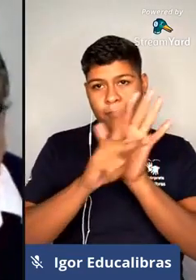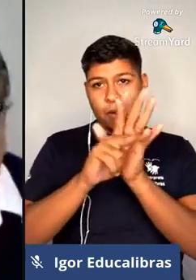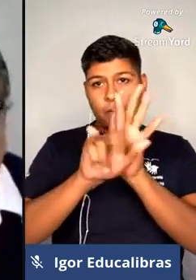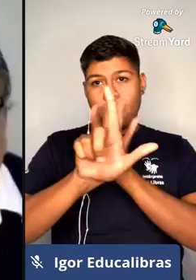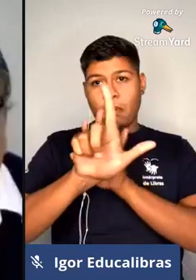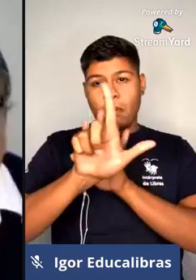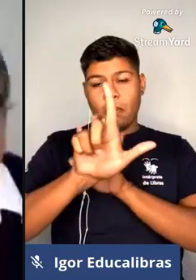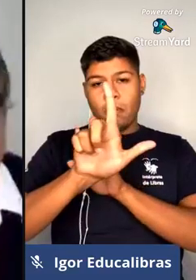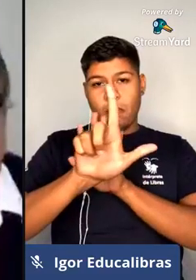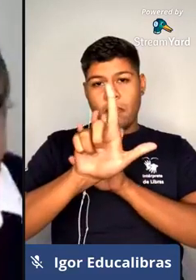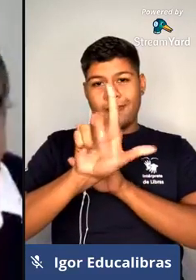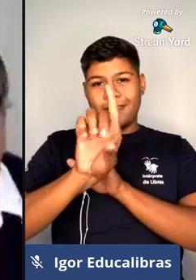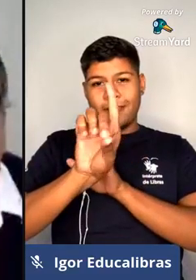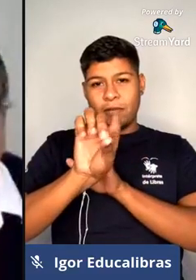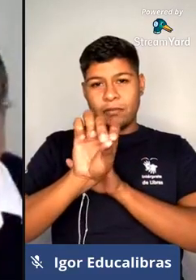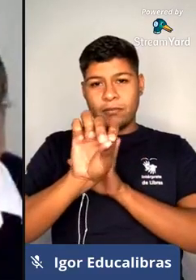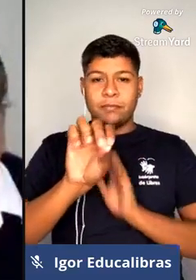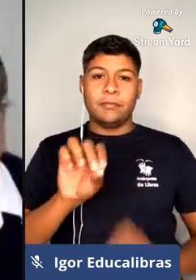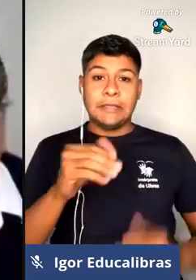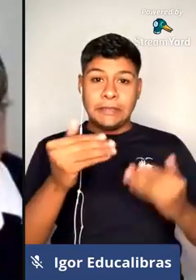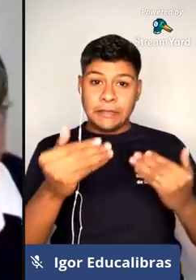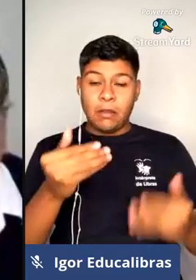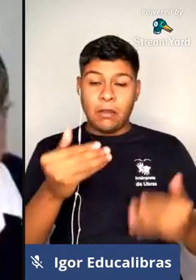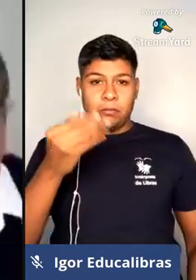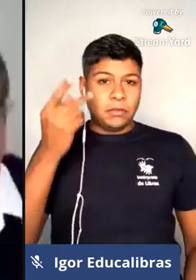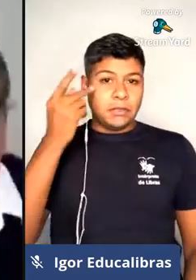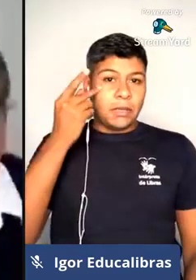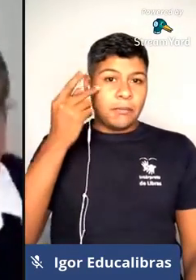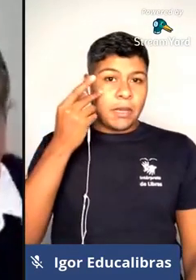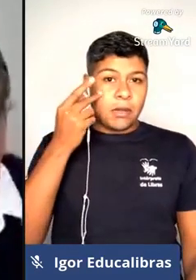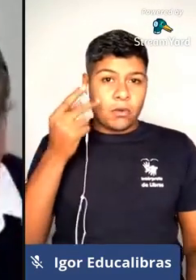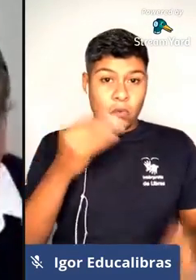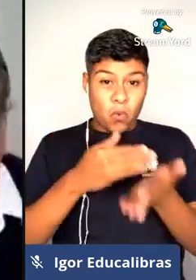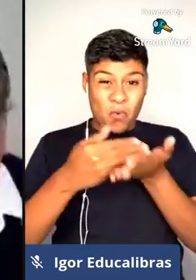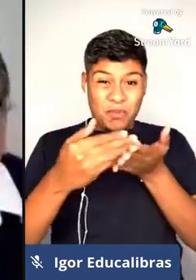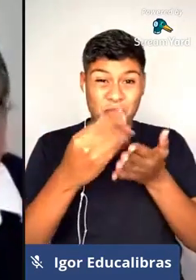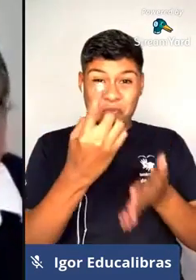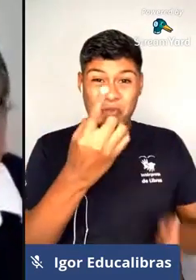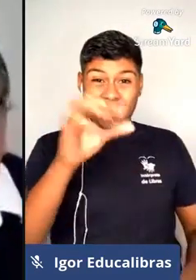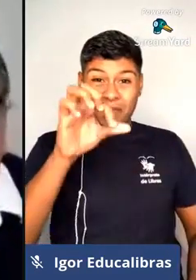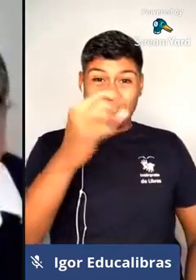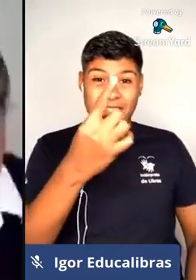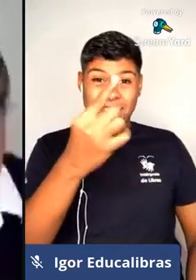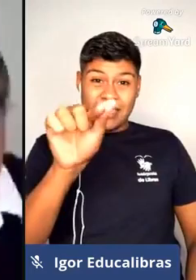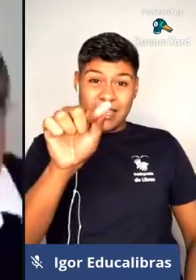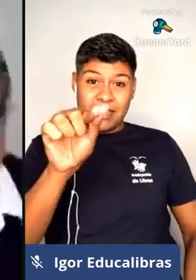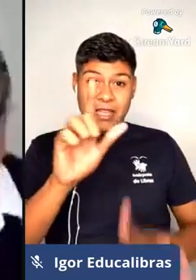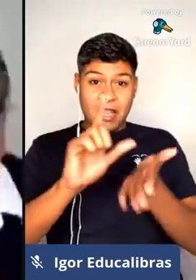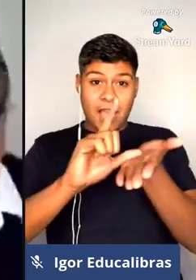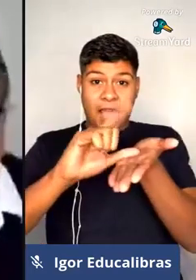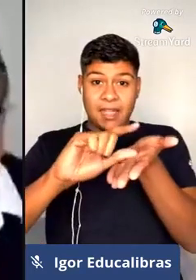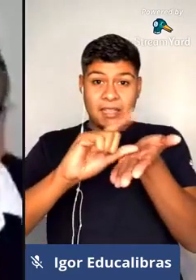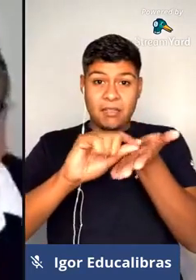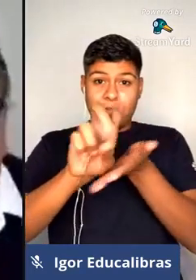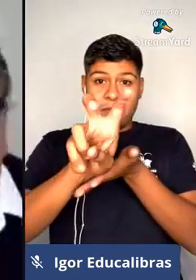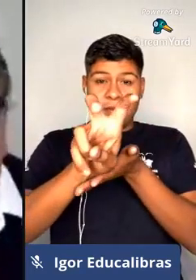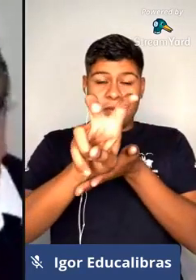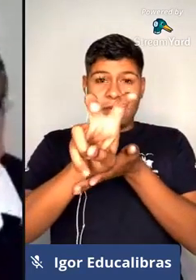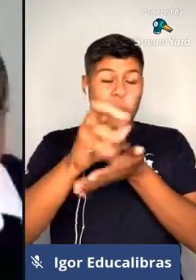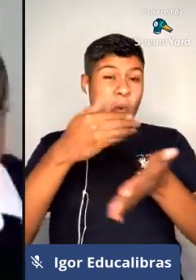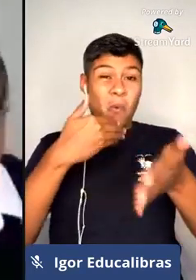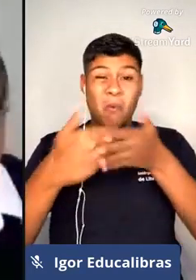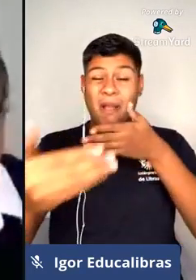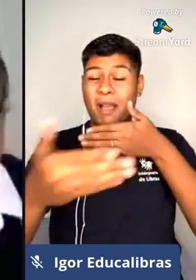felizmente, o município de São Paulo, desde 1917, no artigo 5º de